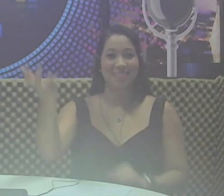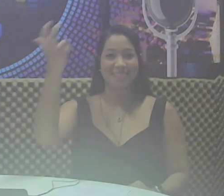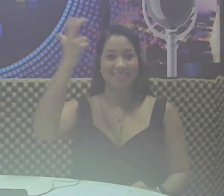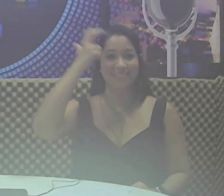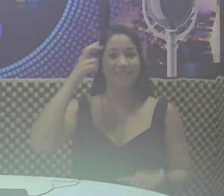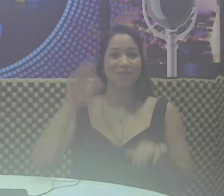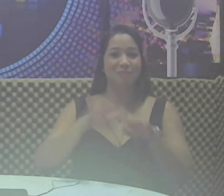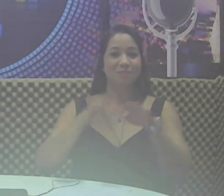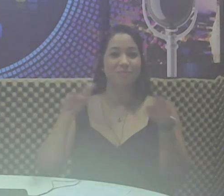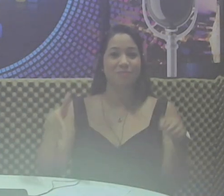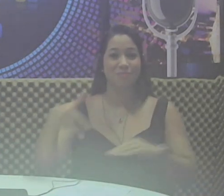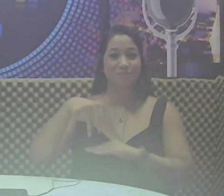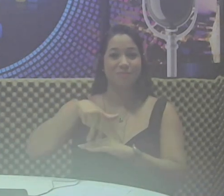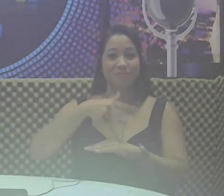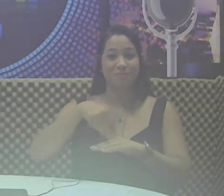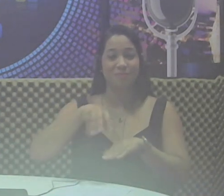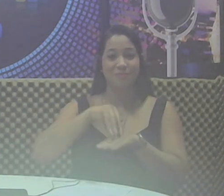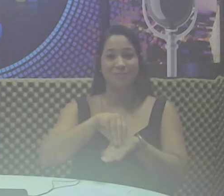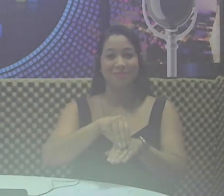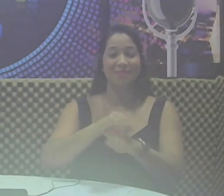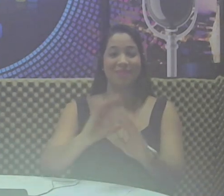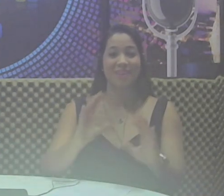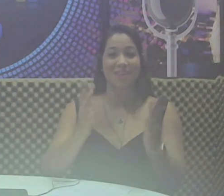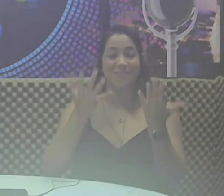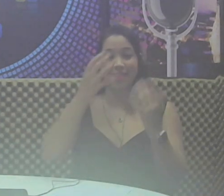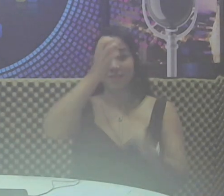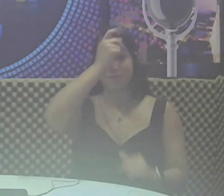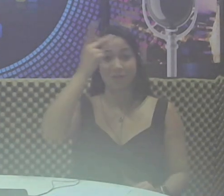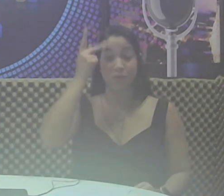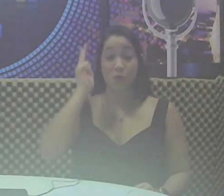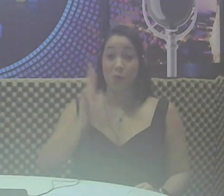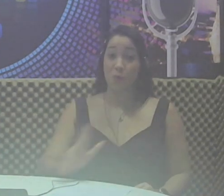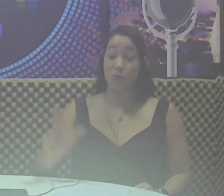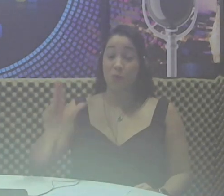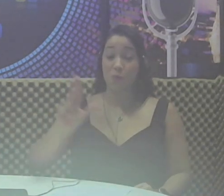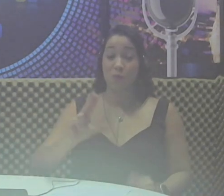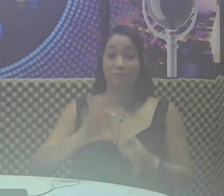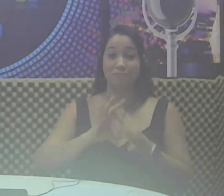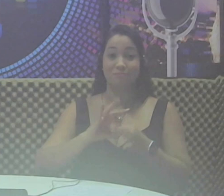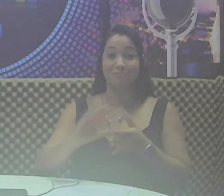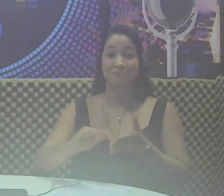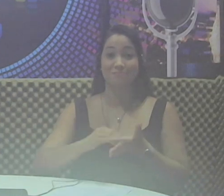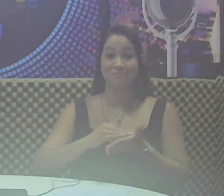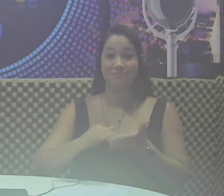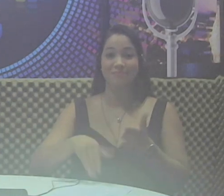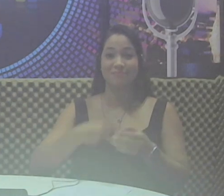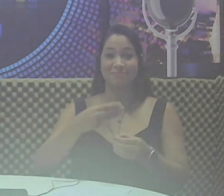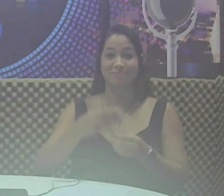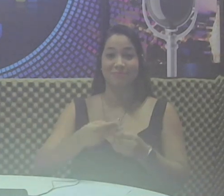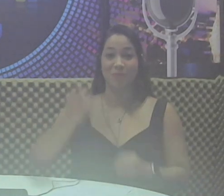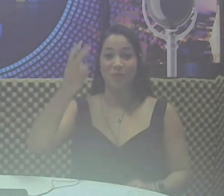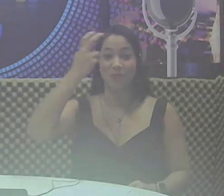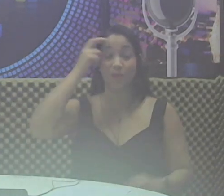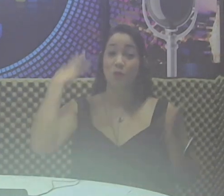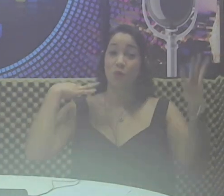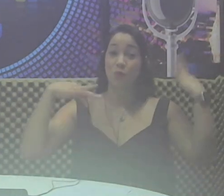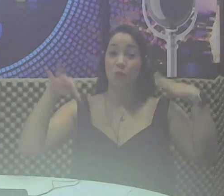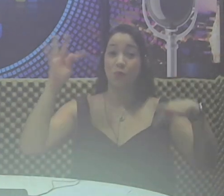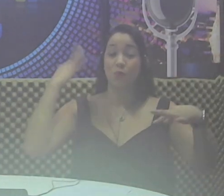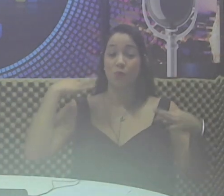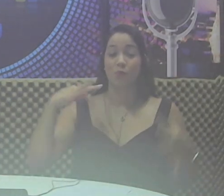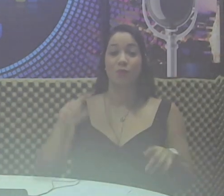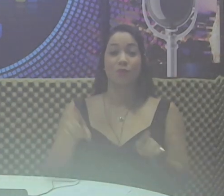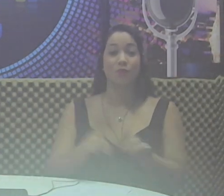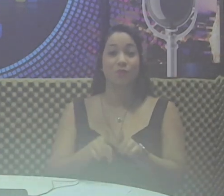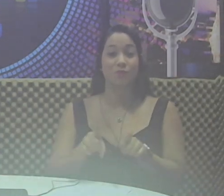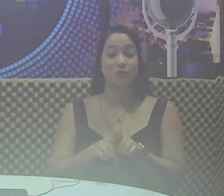Palco Móvel. O evento é organizado pela Prefeitura de Uberlândia, por meio da Secretaria Municipal de Cultura e Turismo, e